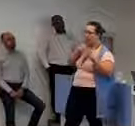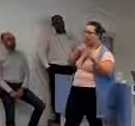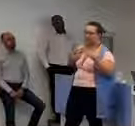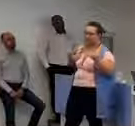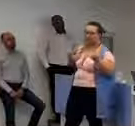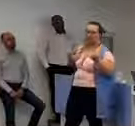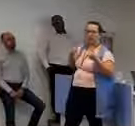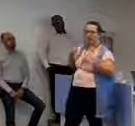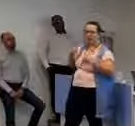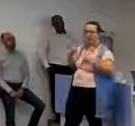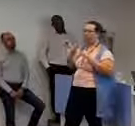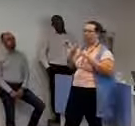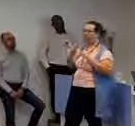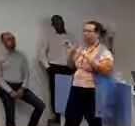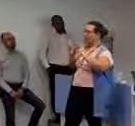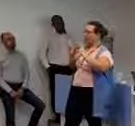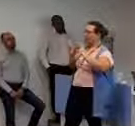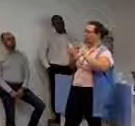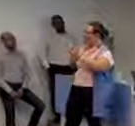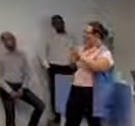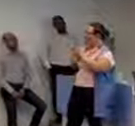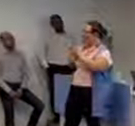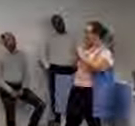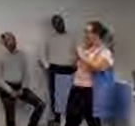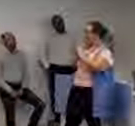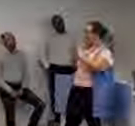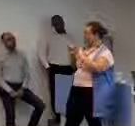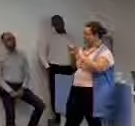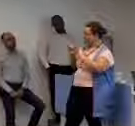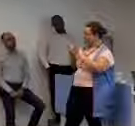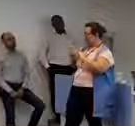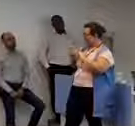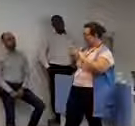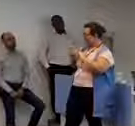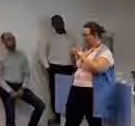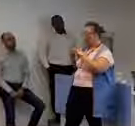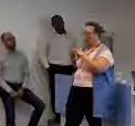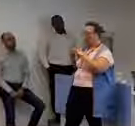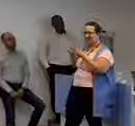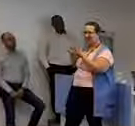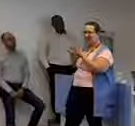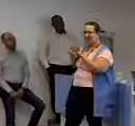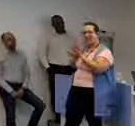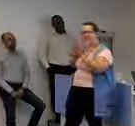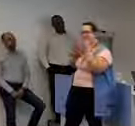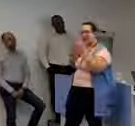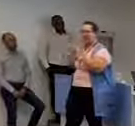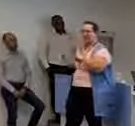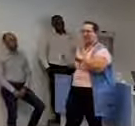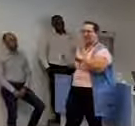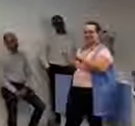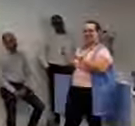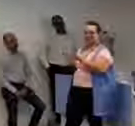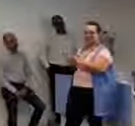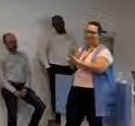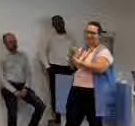todas as outras conectadas a ela, eu não consigo fabricar uma não conformidade. O sistema tem que me ajudar, porque ferramentaria, pessoal,